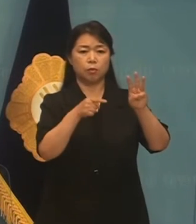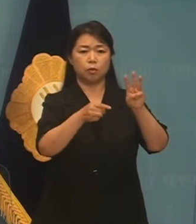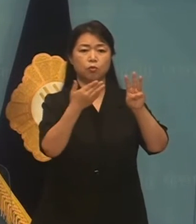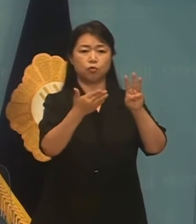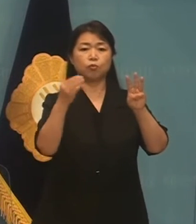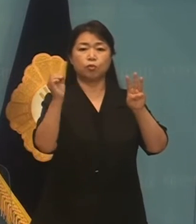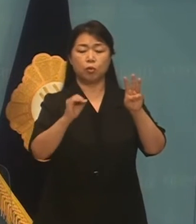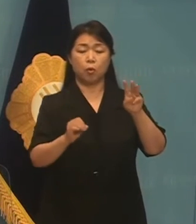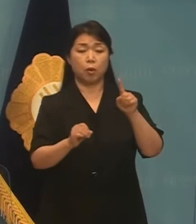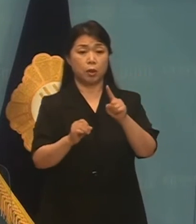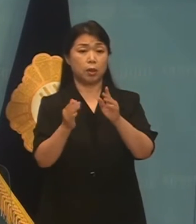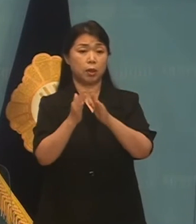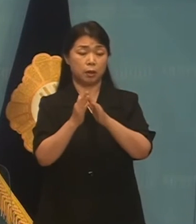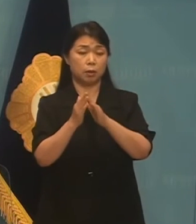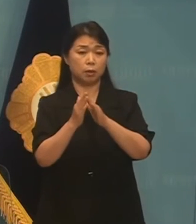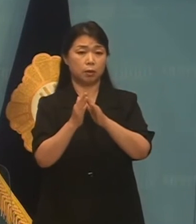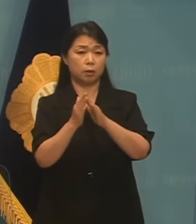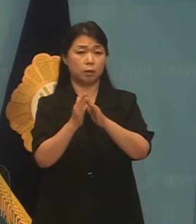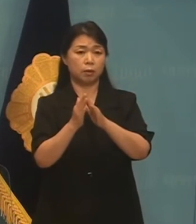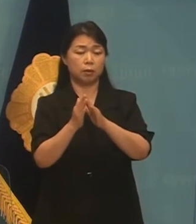23.9%이던 1인 가구는